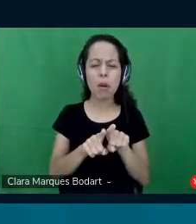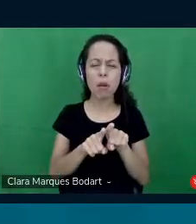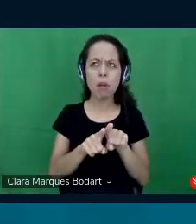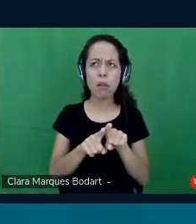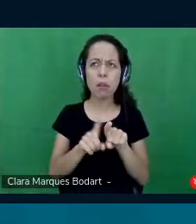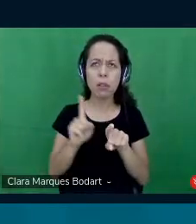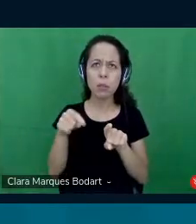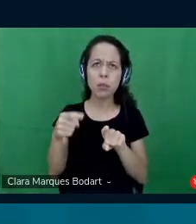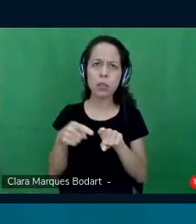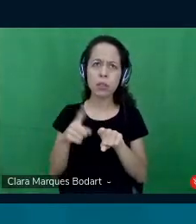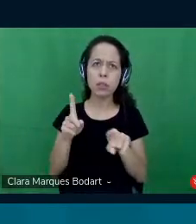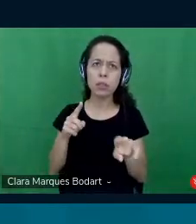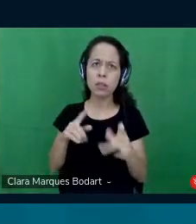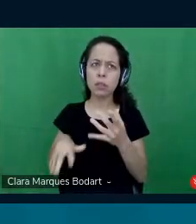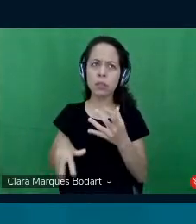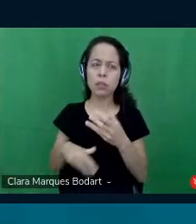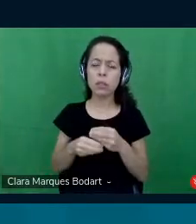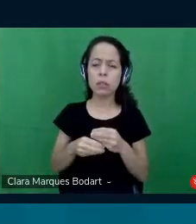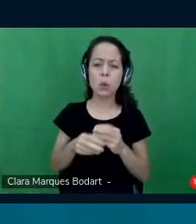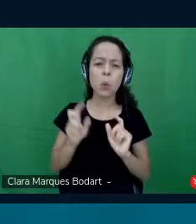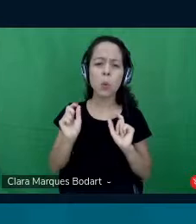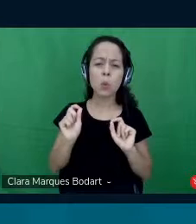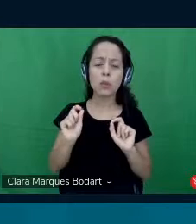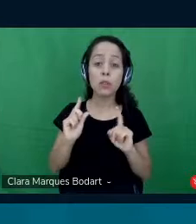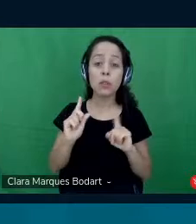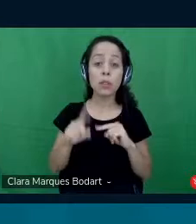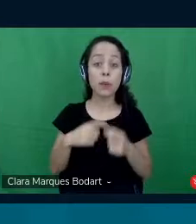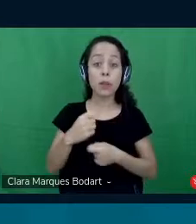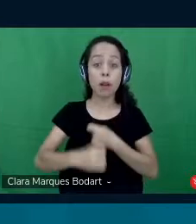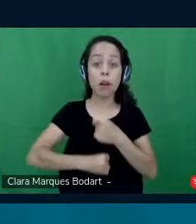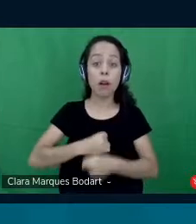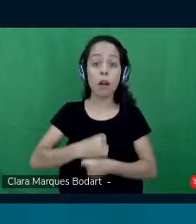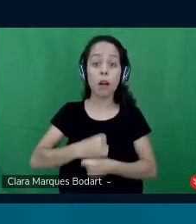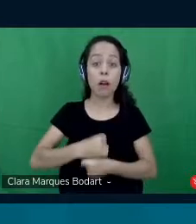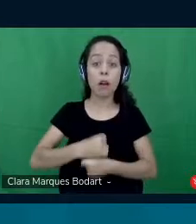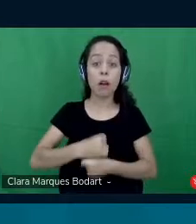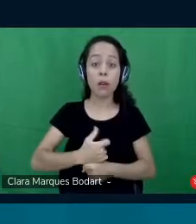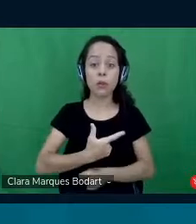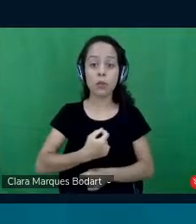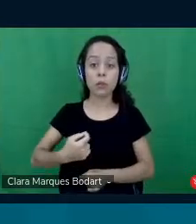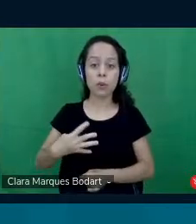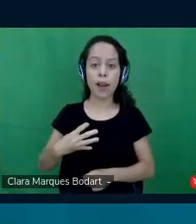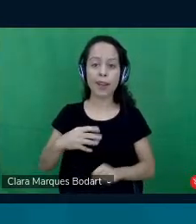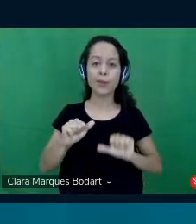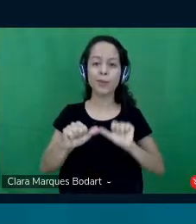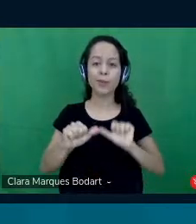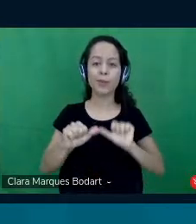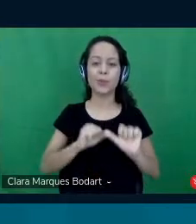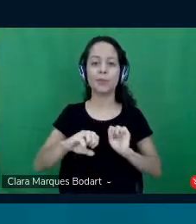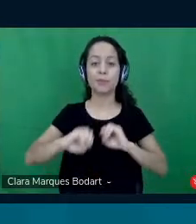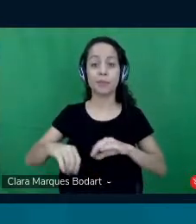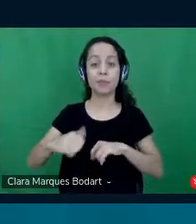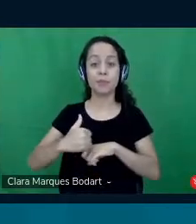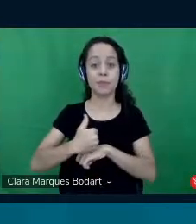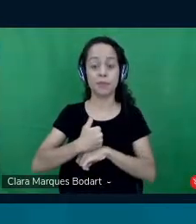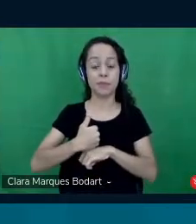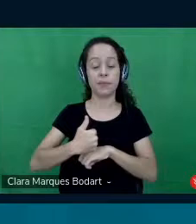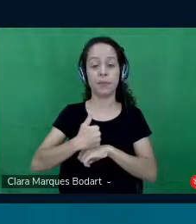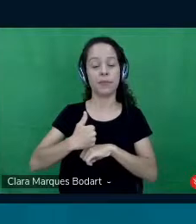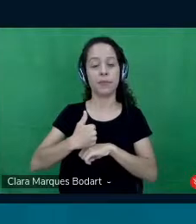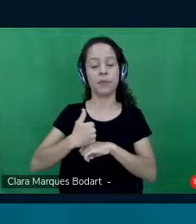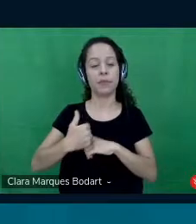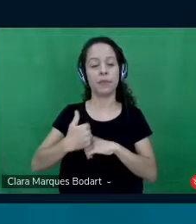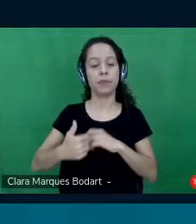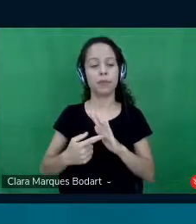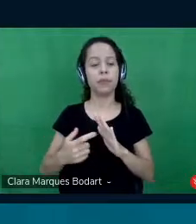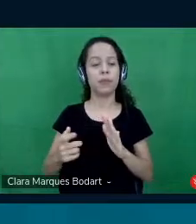subsequente, algo que vai se alterar só lá em 2004. Então, foram 8 anos em que a educação profissional passa aí